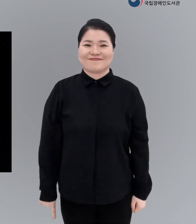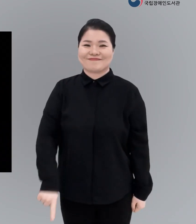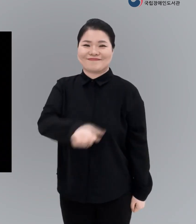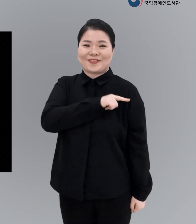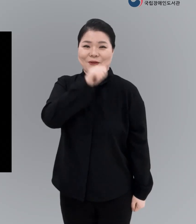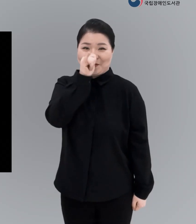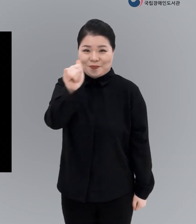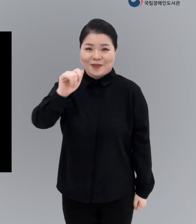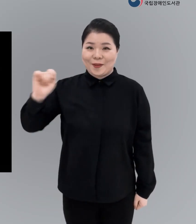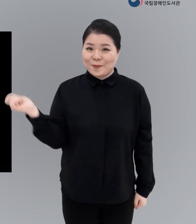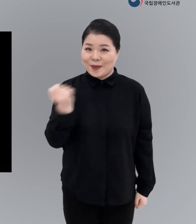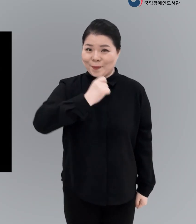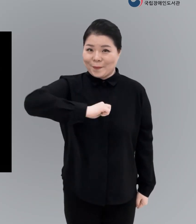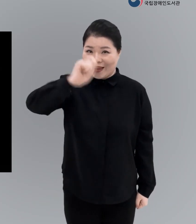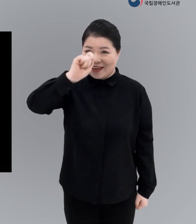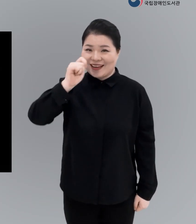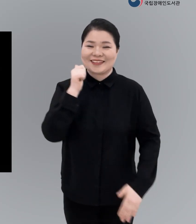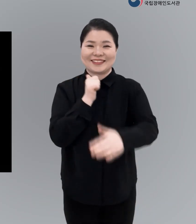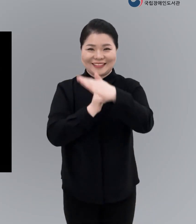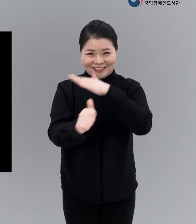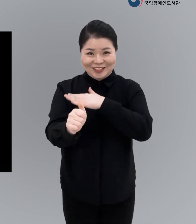가장 위대한 테니스 선수의 여정.